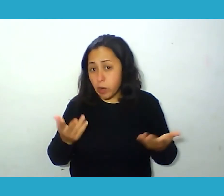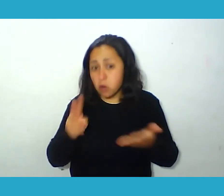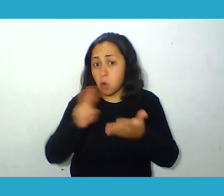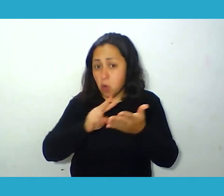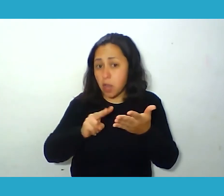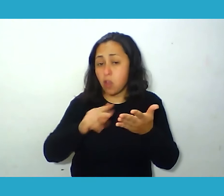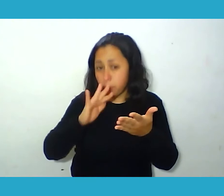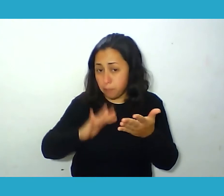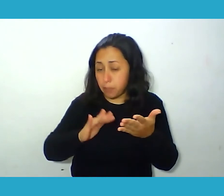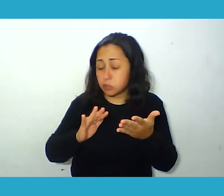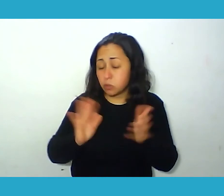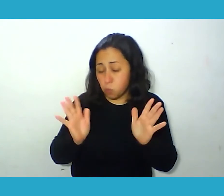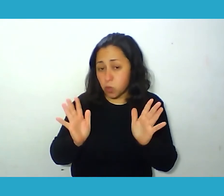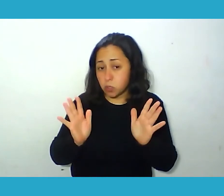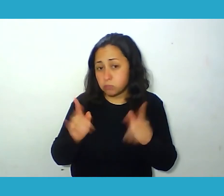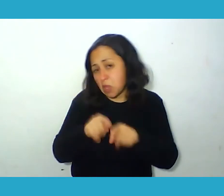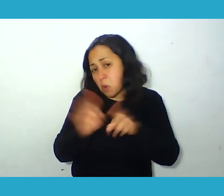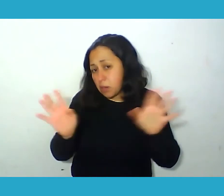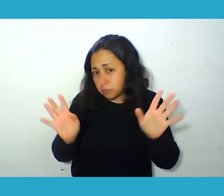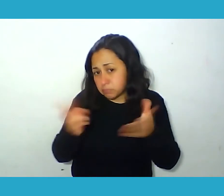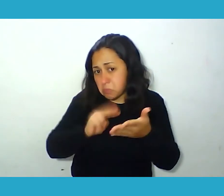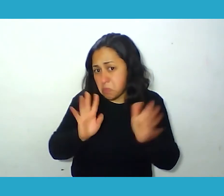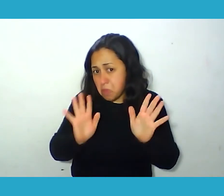vamos más despacio. Igual bastante.